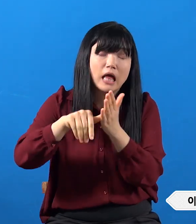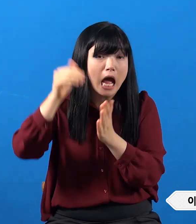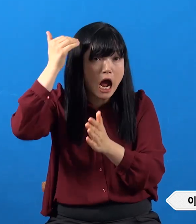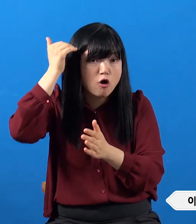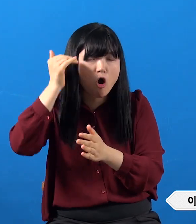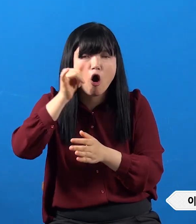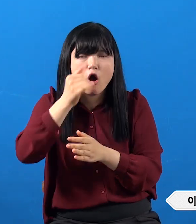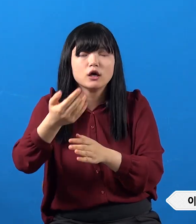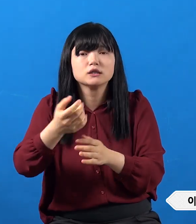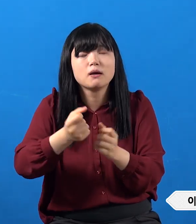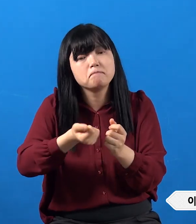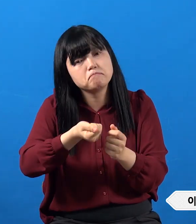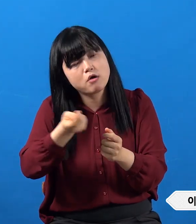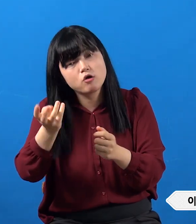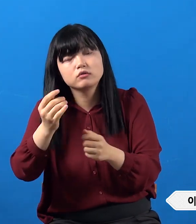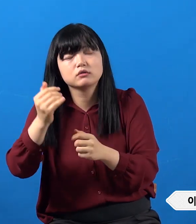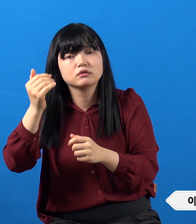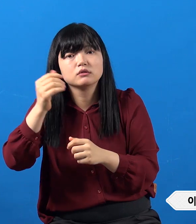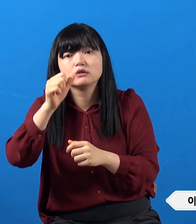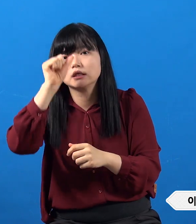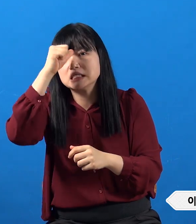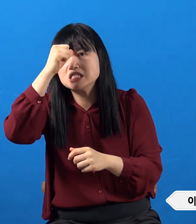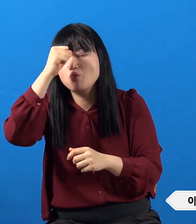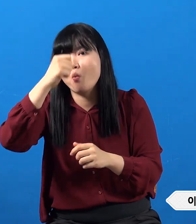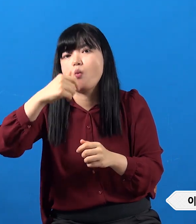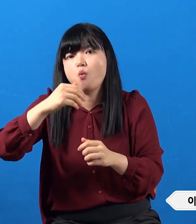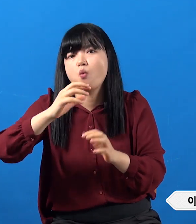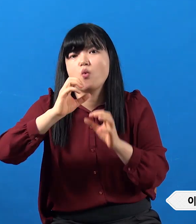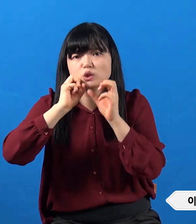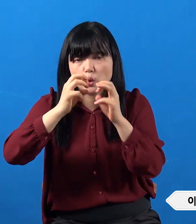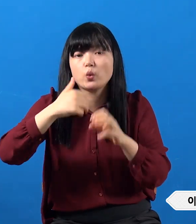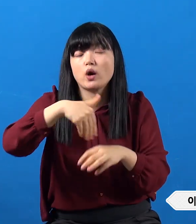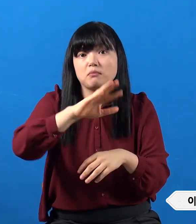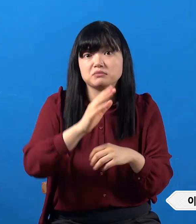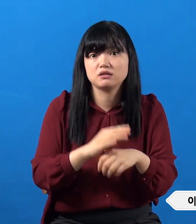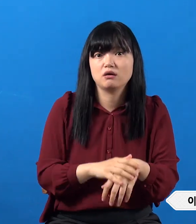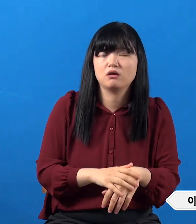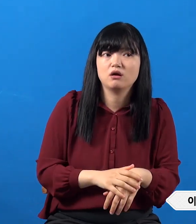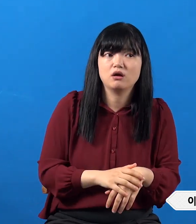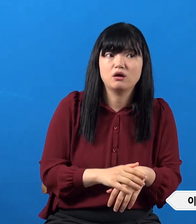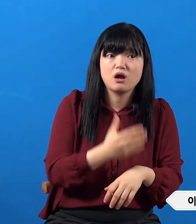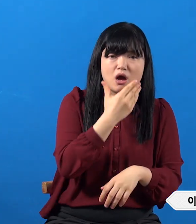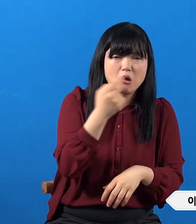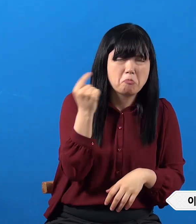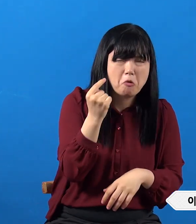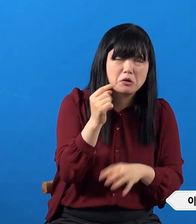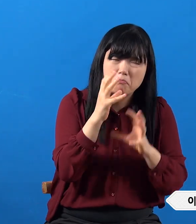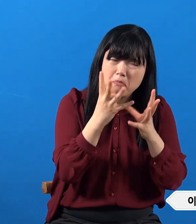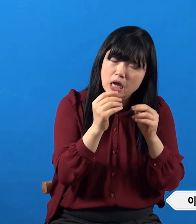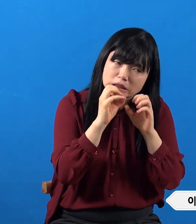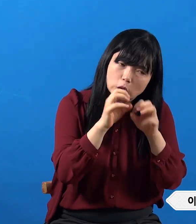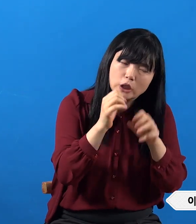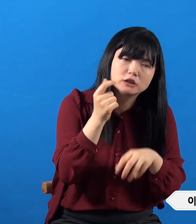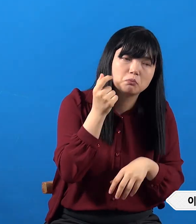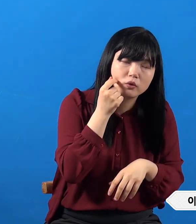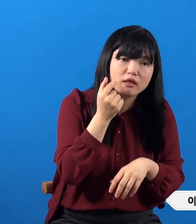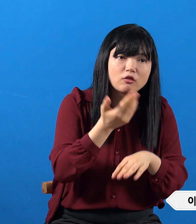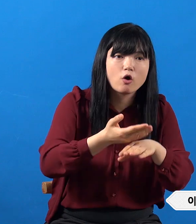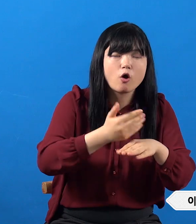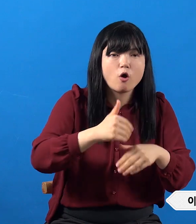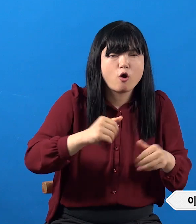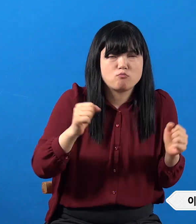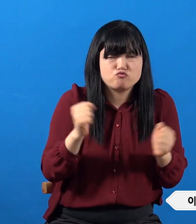한국에도 왔지만 또 일단의 선교사들은 인도로 갔습니다. 지금까지 복음이 별로 전해지지 않았던 인도의